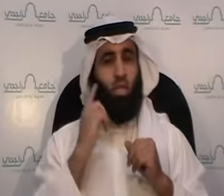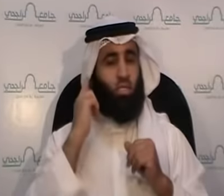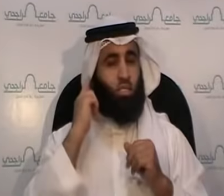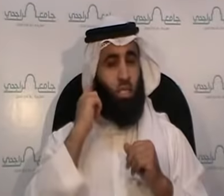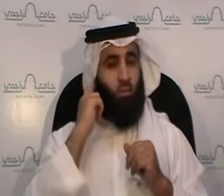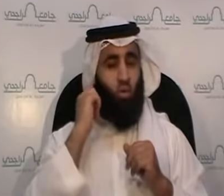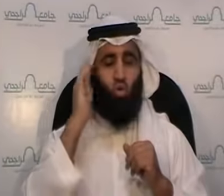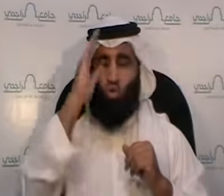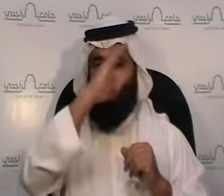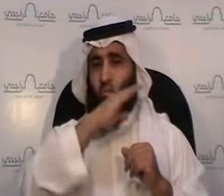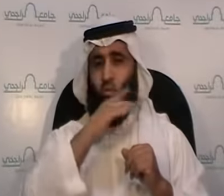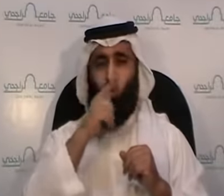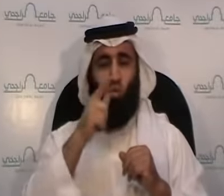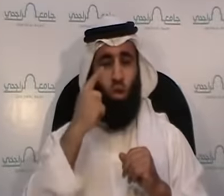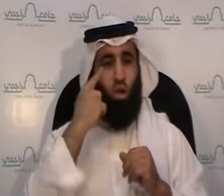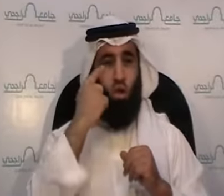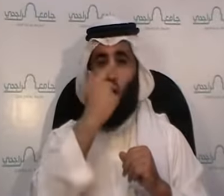ولا أبصارهم ولا